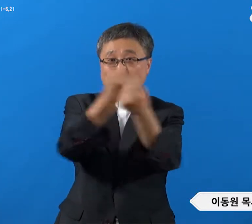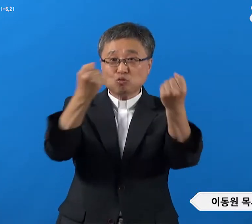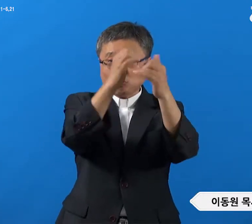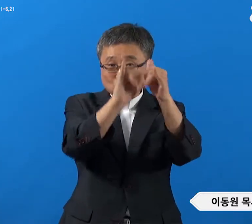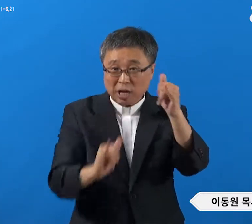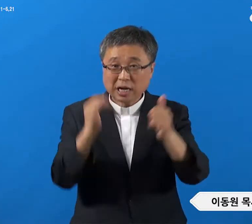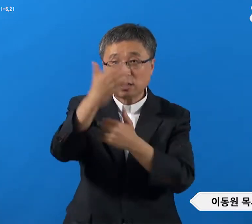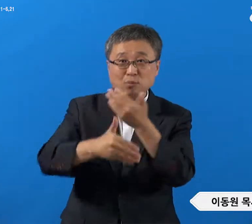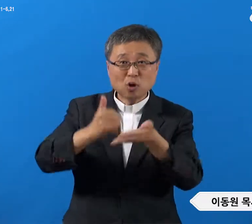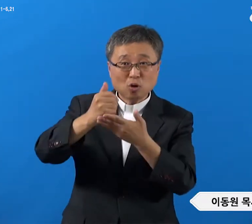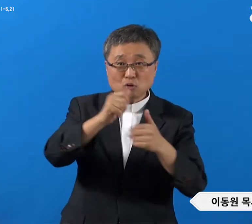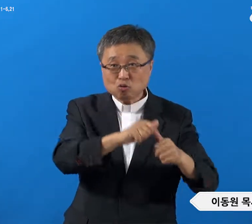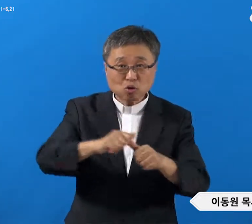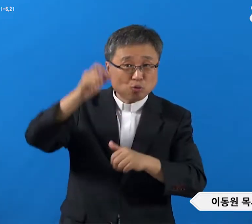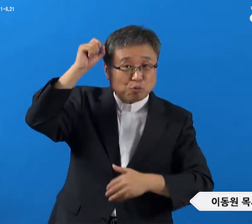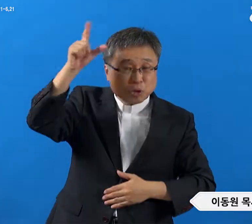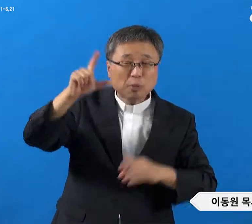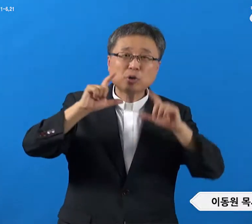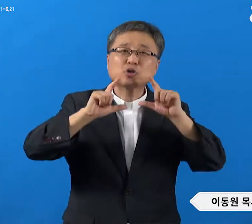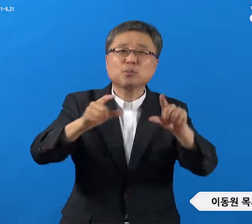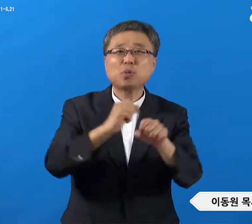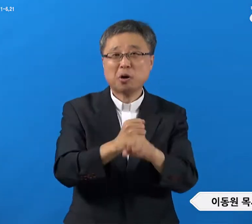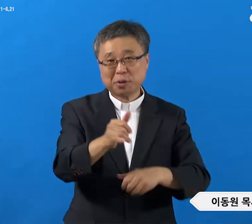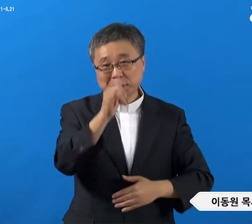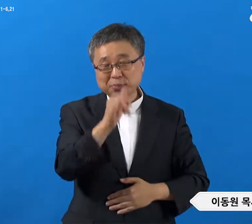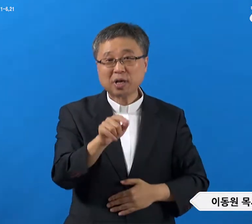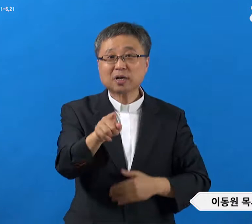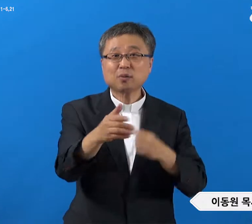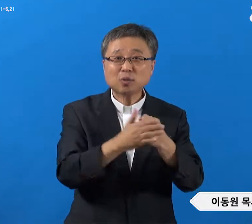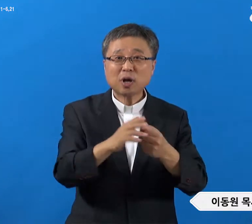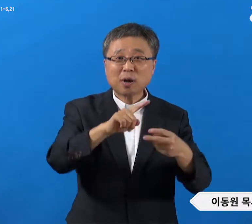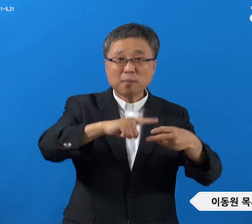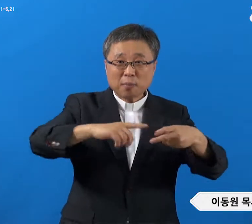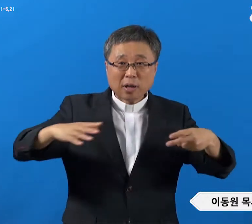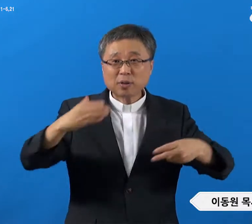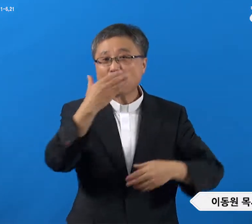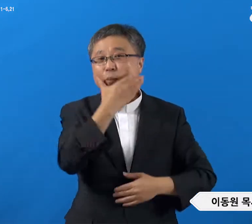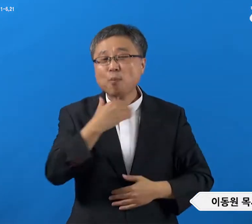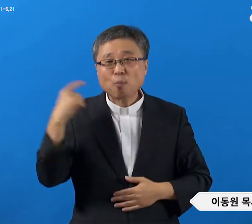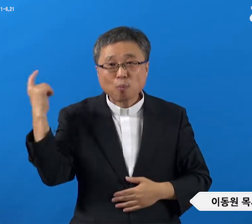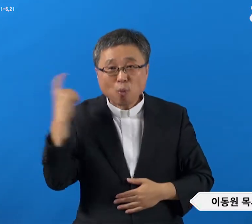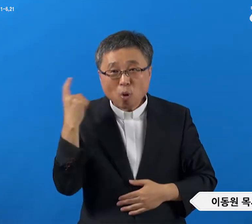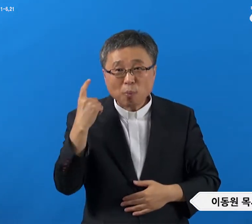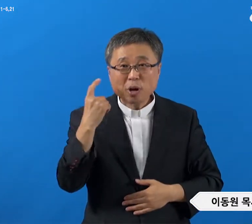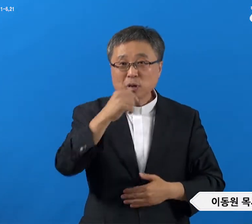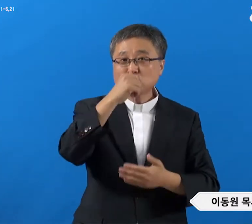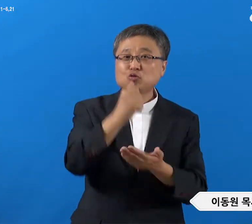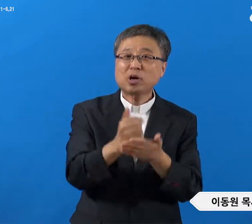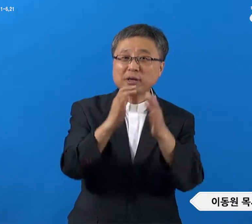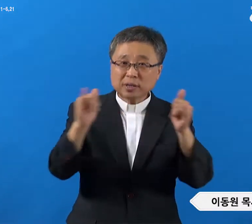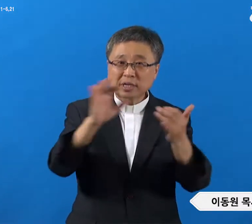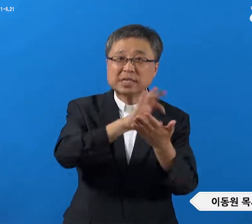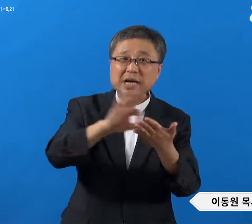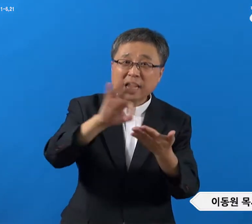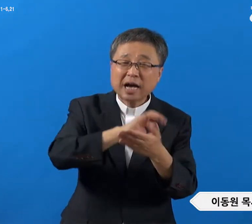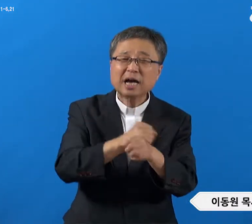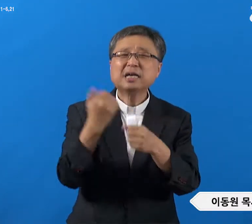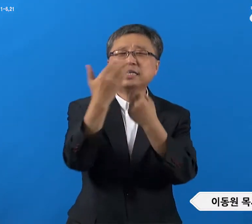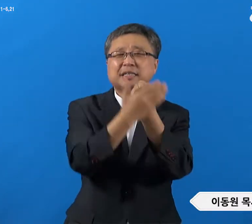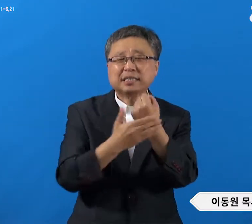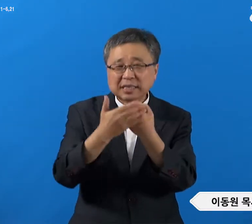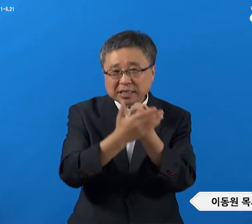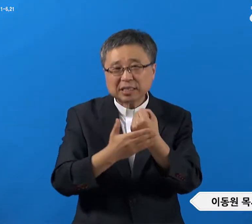역사의 위대함을 지금 선포하고 있는 것입니다. 그러므로 마태의 복음은 죄인들을 사용하시는 은혜의